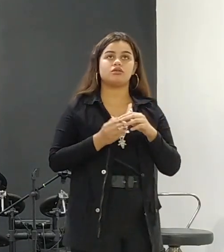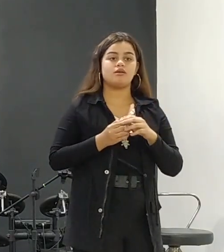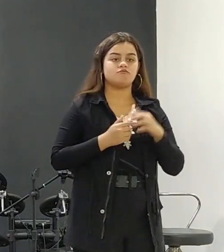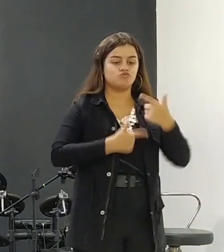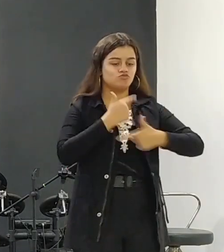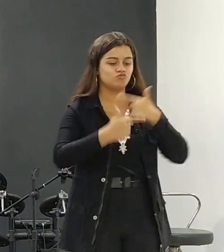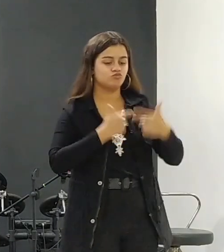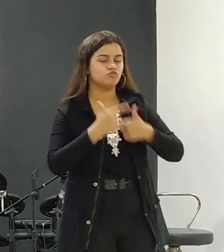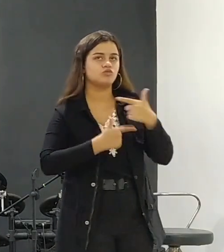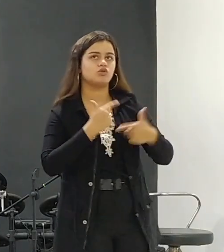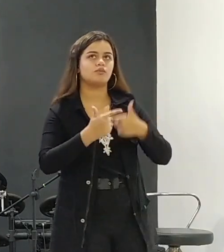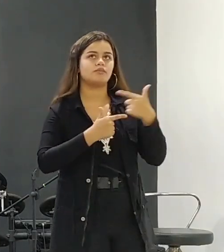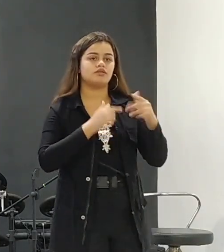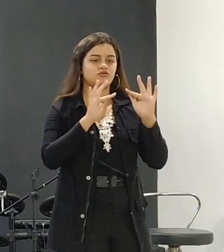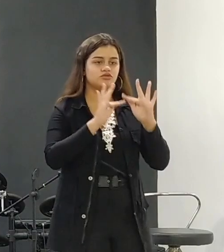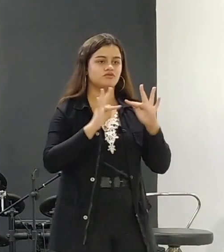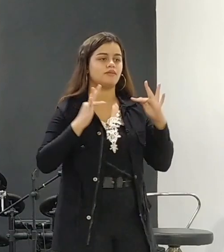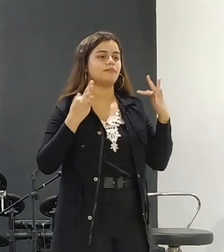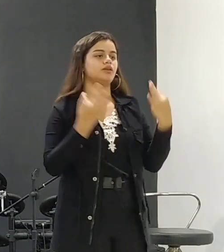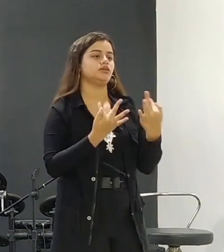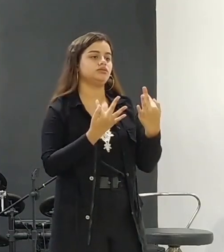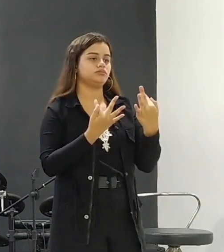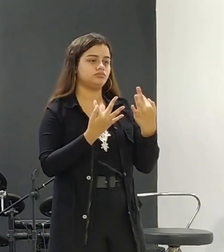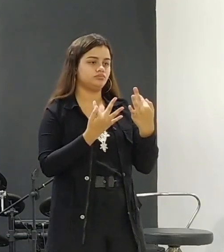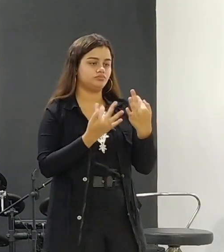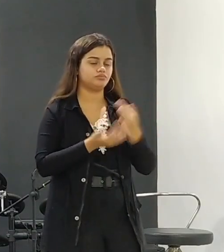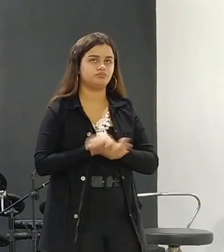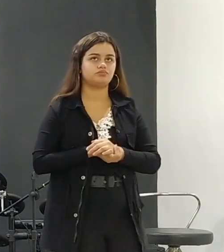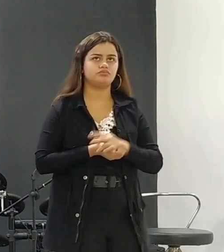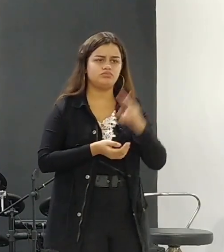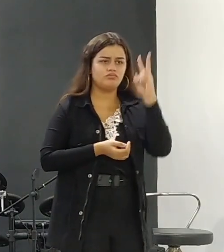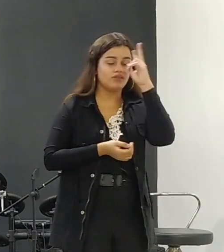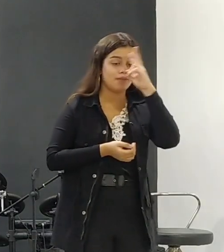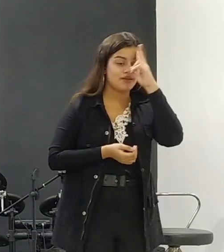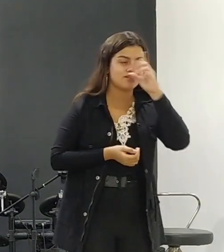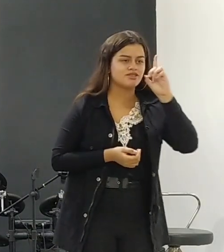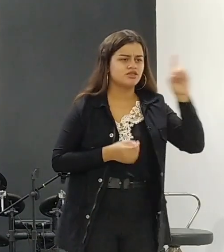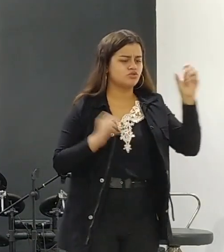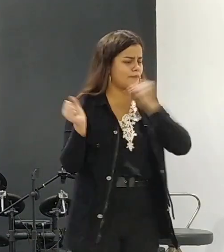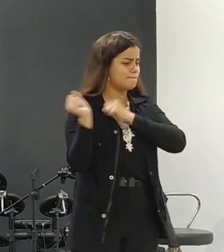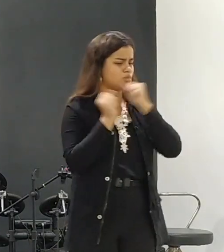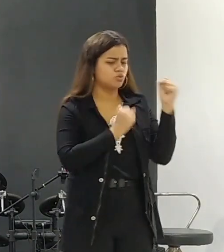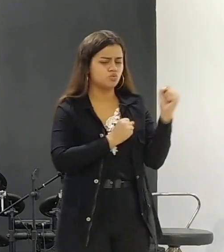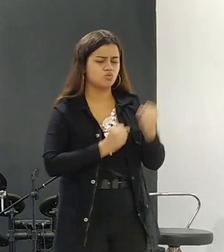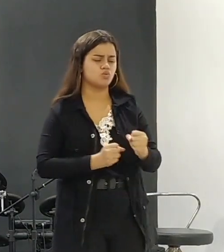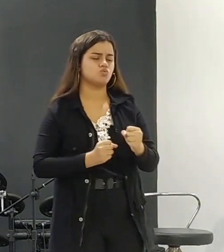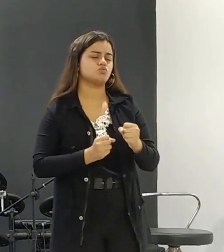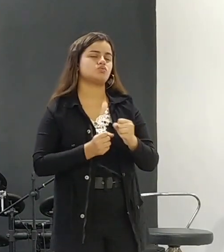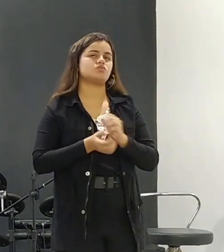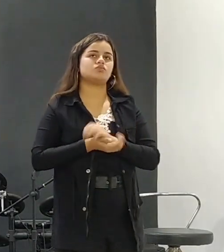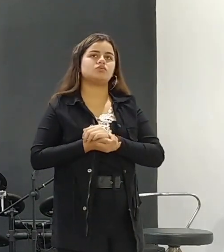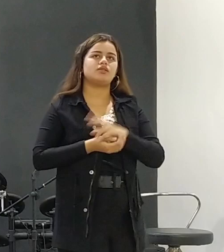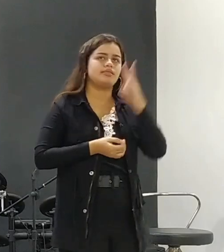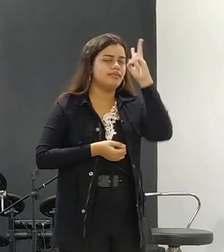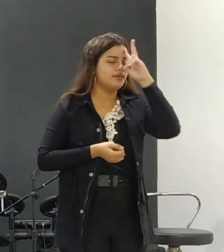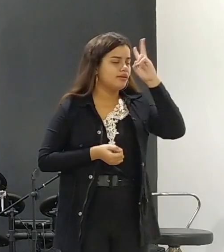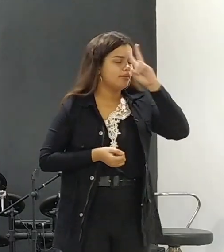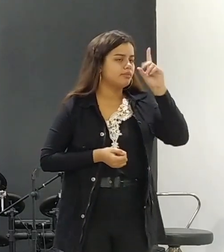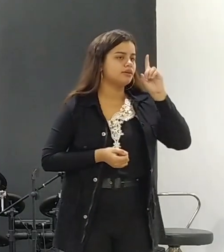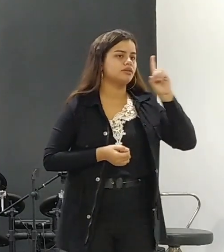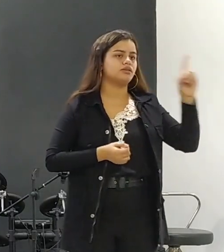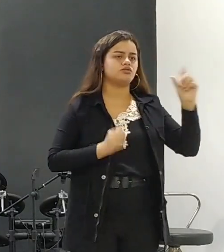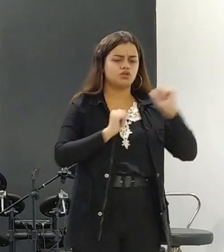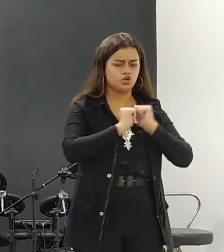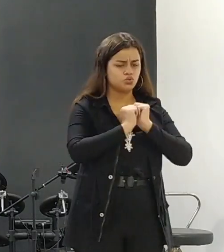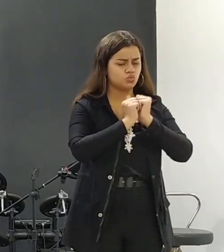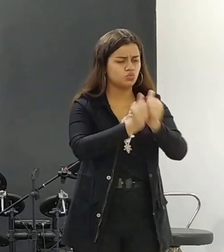ó, peleja pelas vossas famílias. Se lembra que Deus é tremendo, se lembra que Deus é poderoso, se lembra que